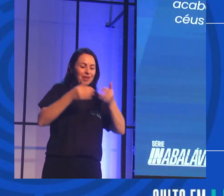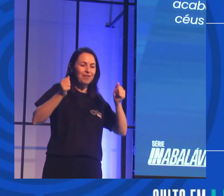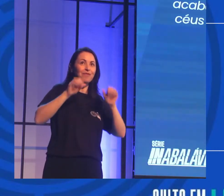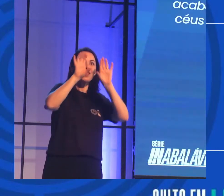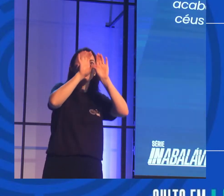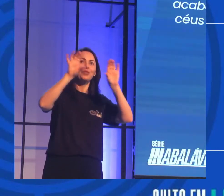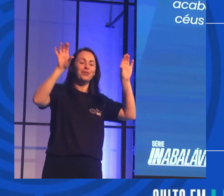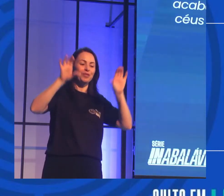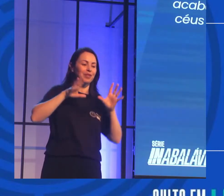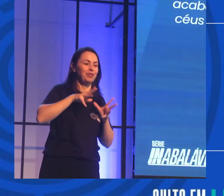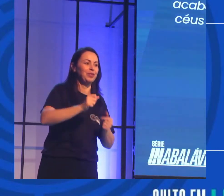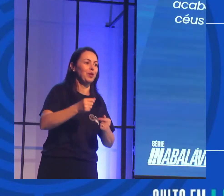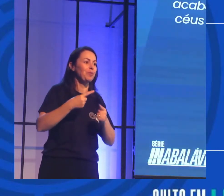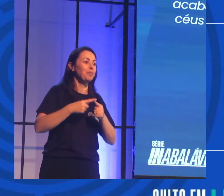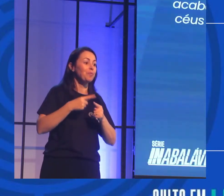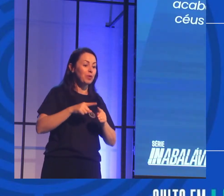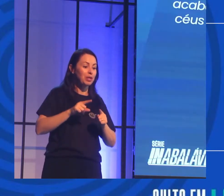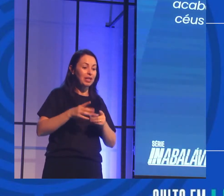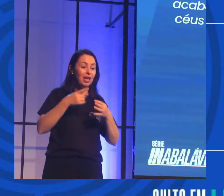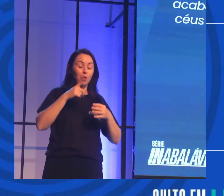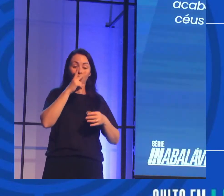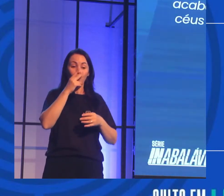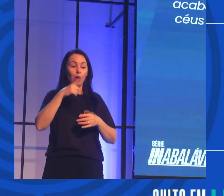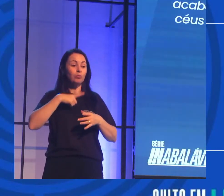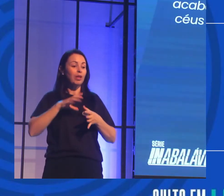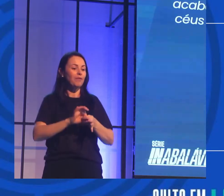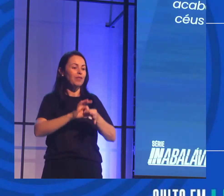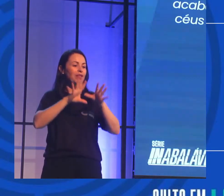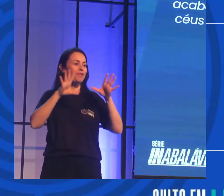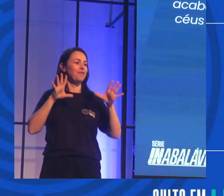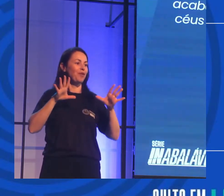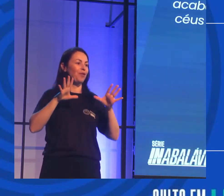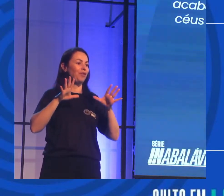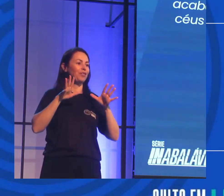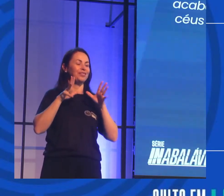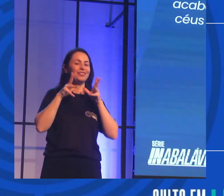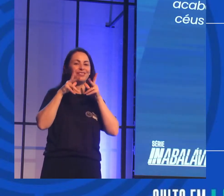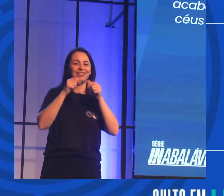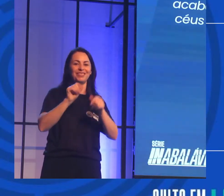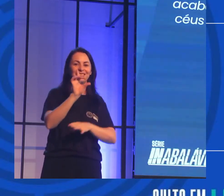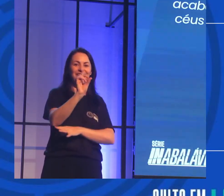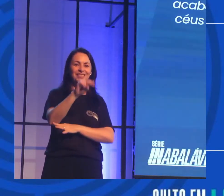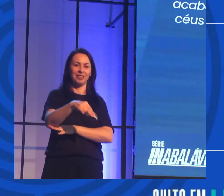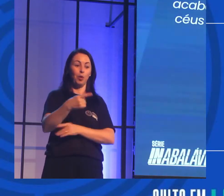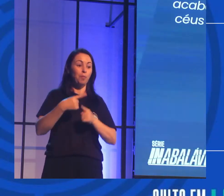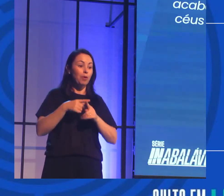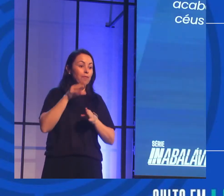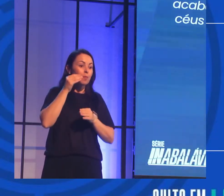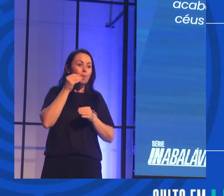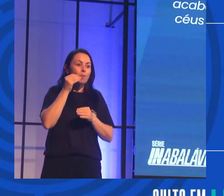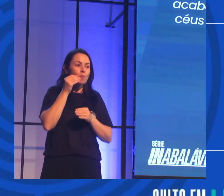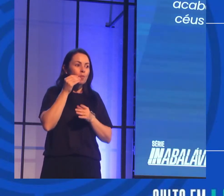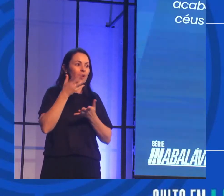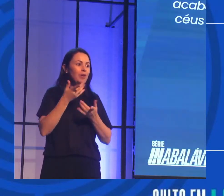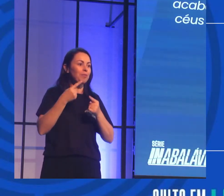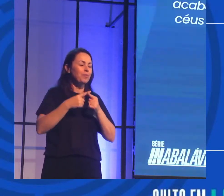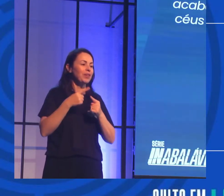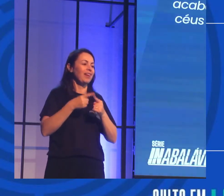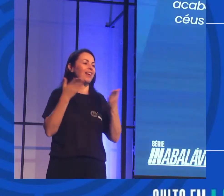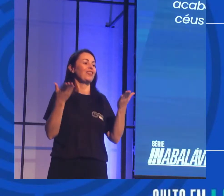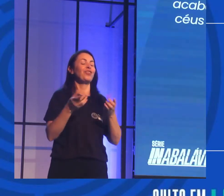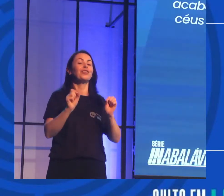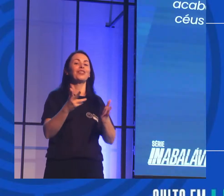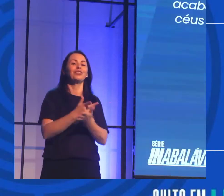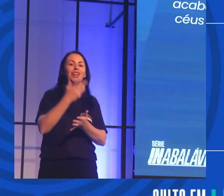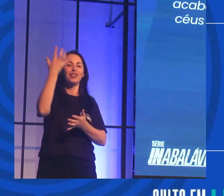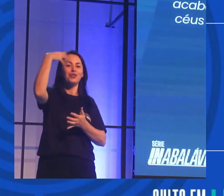do poder dos leões. Ele fechou a boca dos leões. E agora o rei adora a